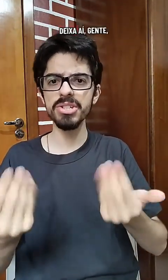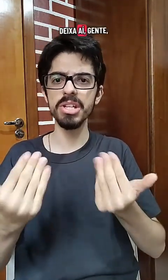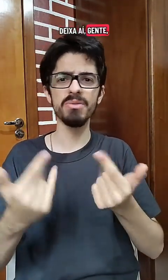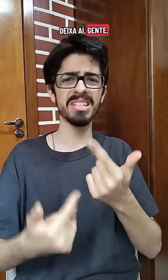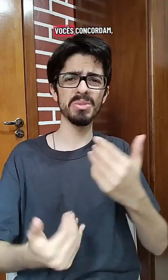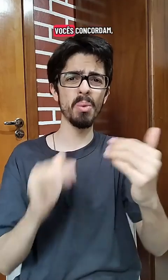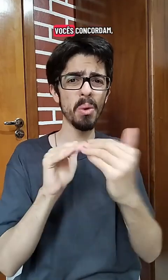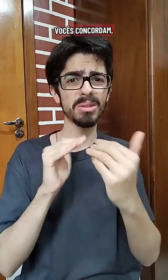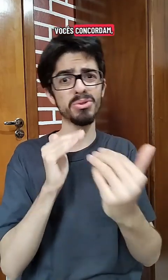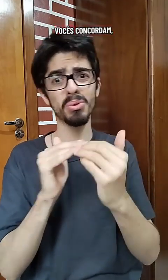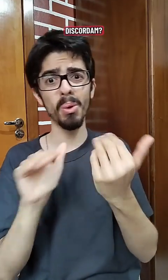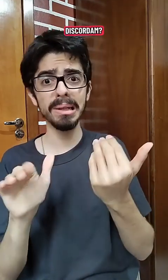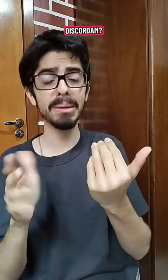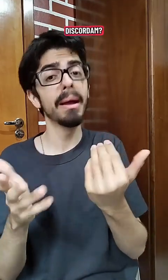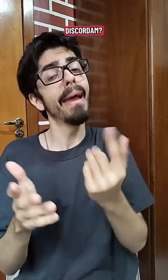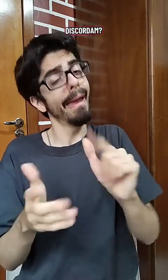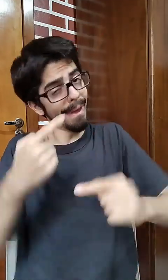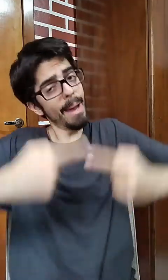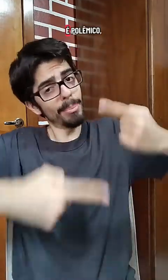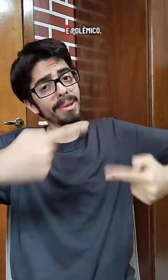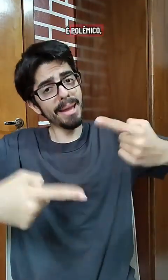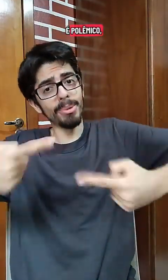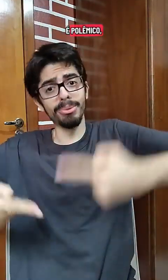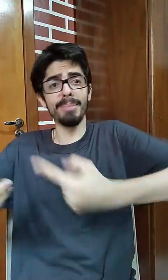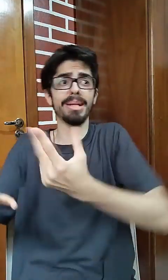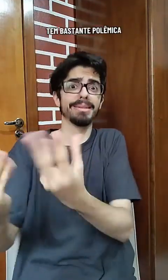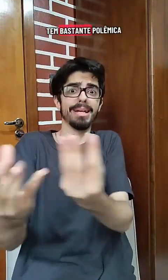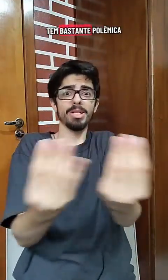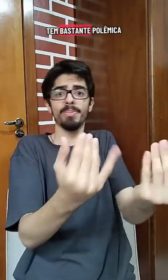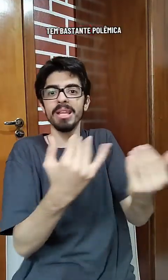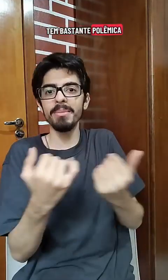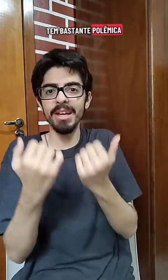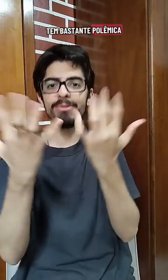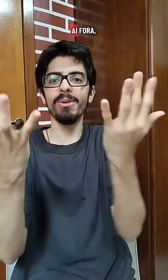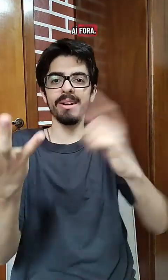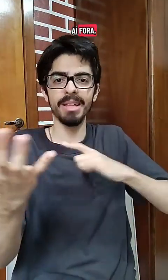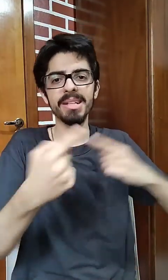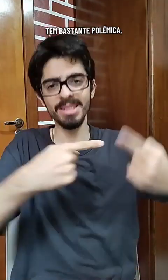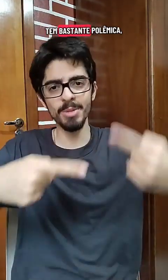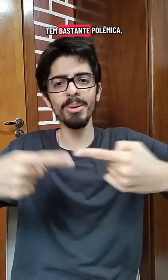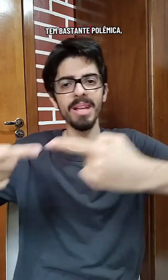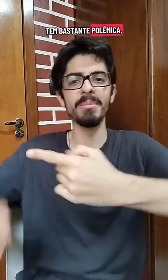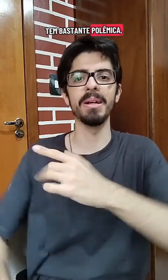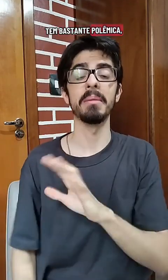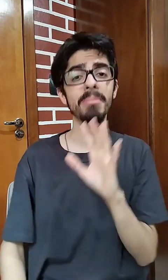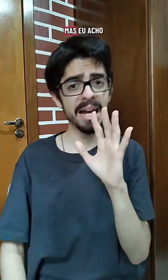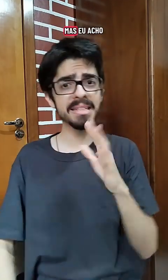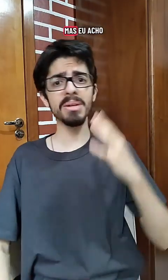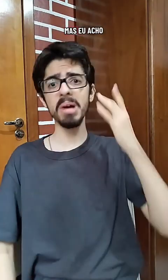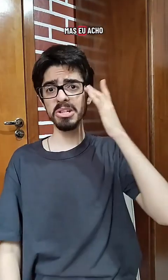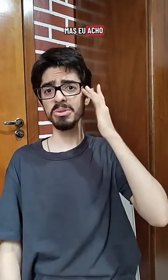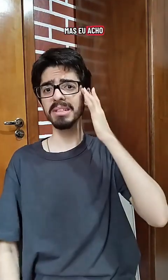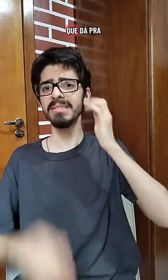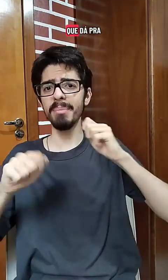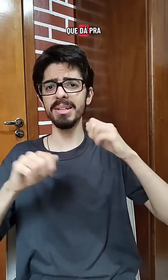gente, vocês concordam, discordam? É polêmico, tem bastante polêmica aí fora, tem bastante polêmica, mas eu acho que dá para